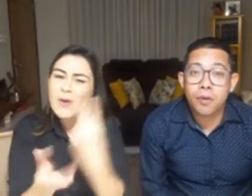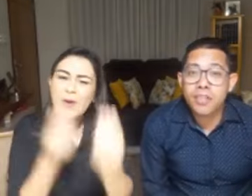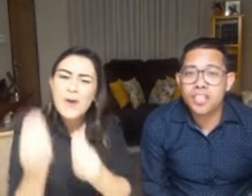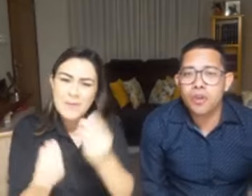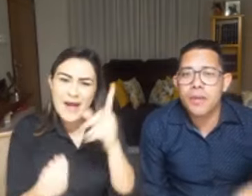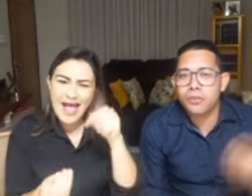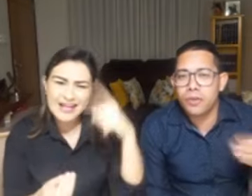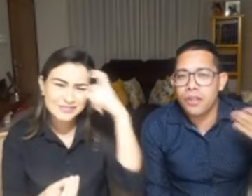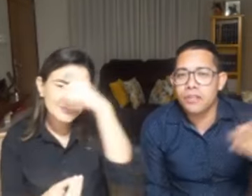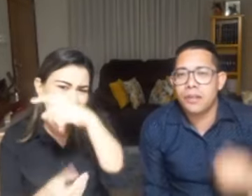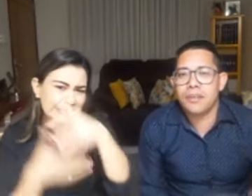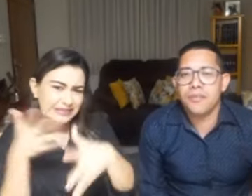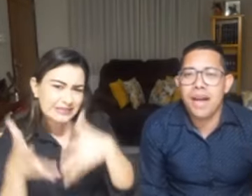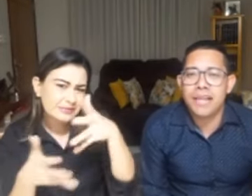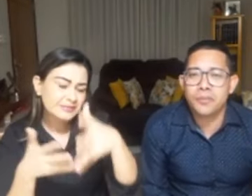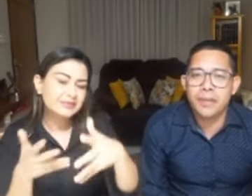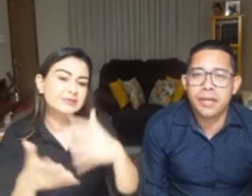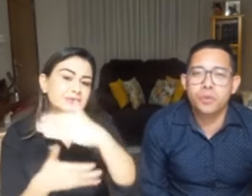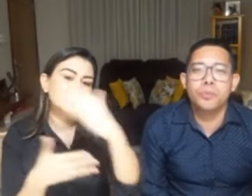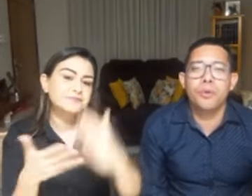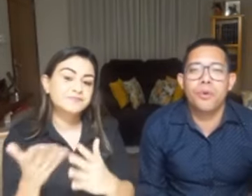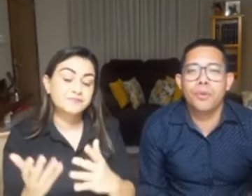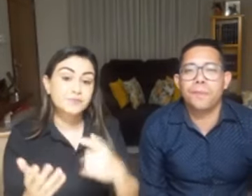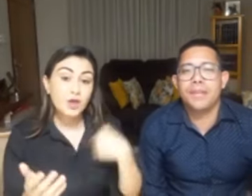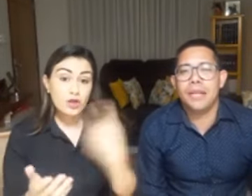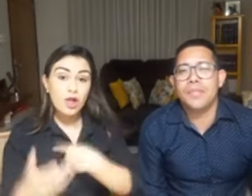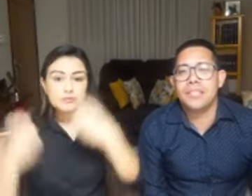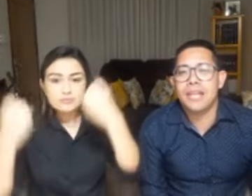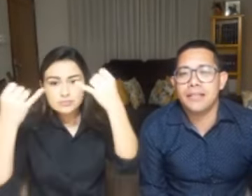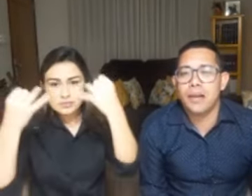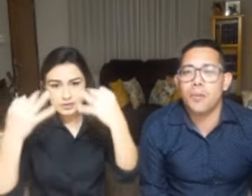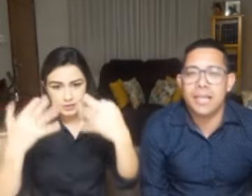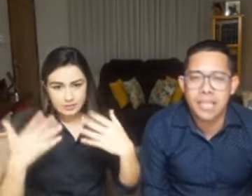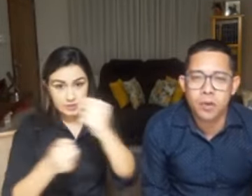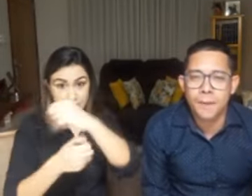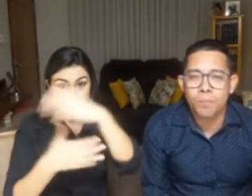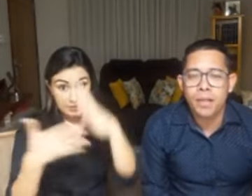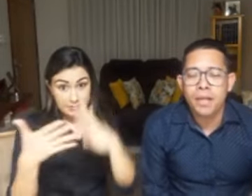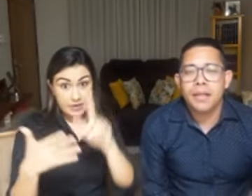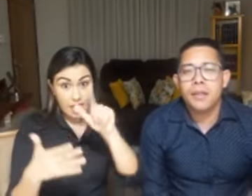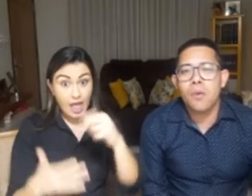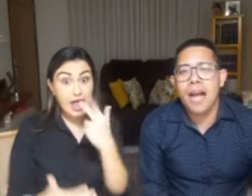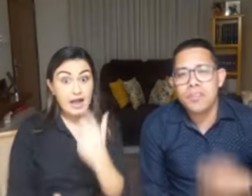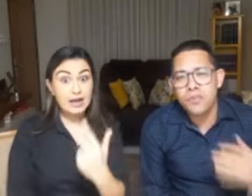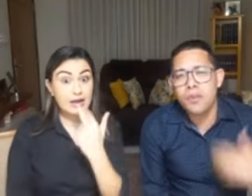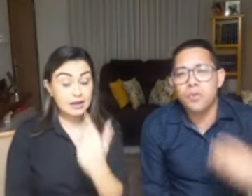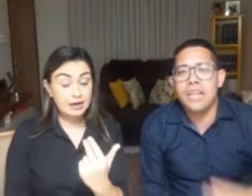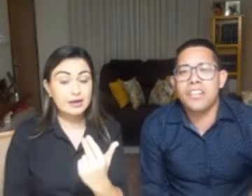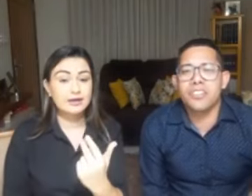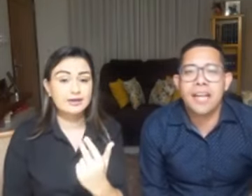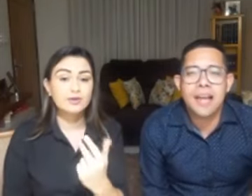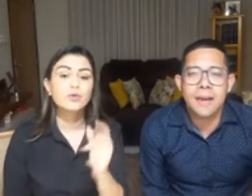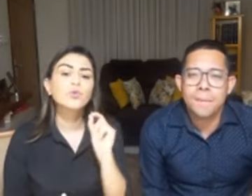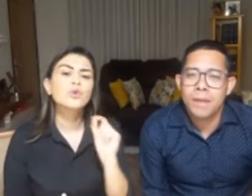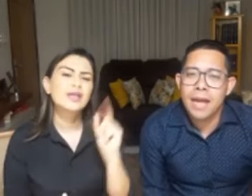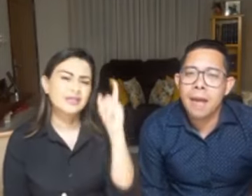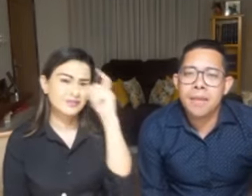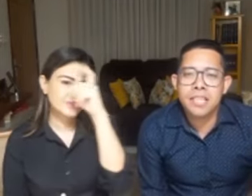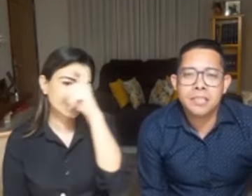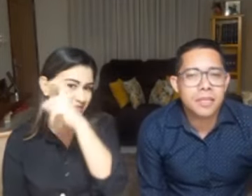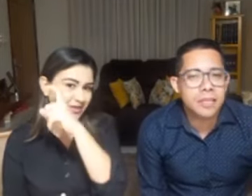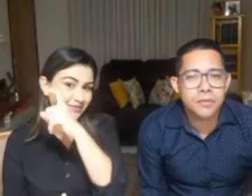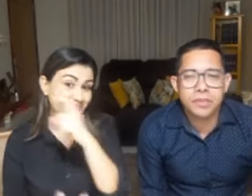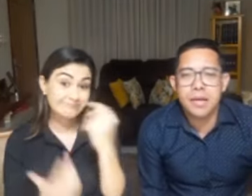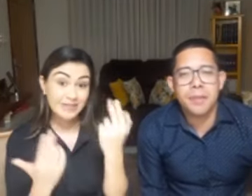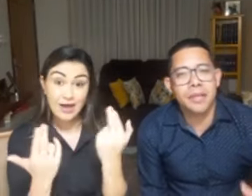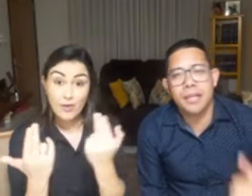acontece, como a gente começou no início da nossa fala, explicando um pouco que a língua de sinais ela é uma língua, então a dificuldade dela é a